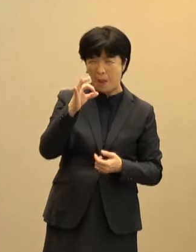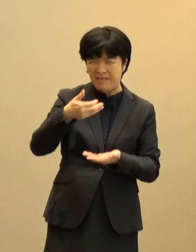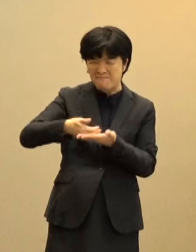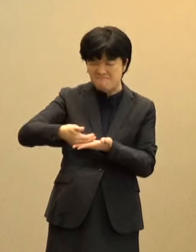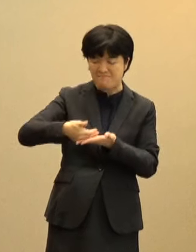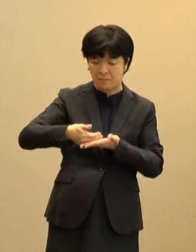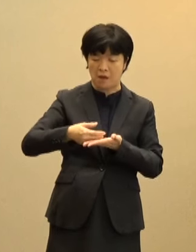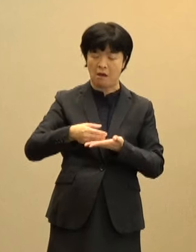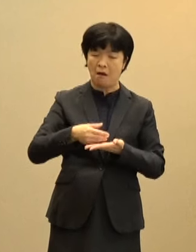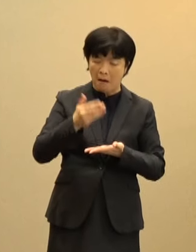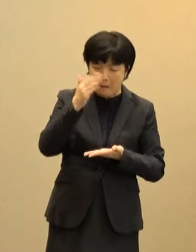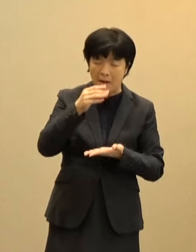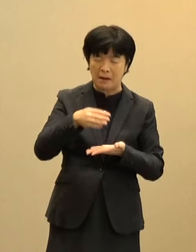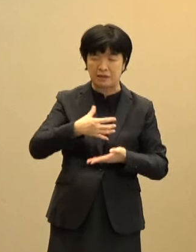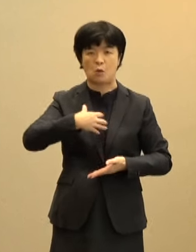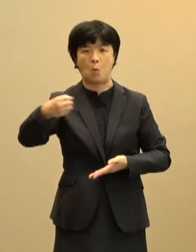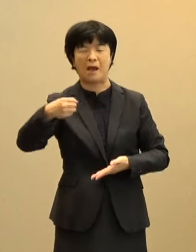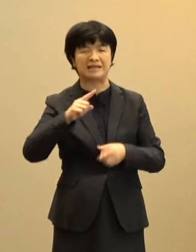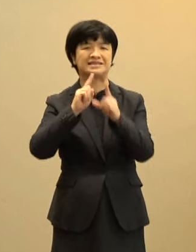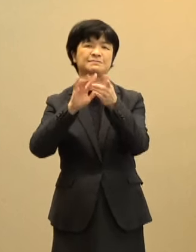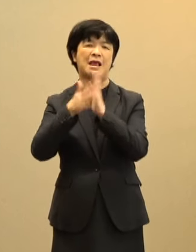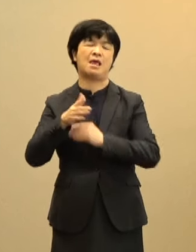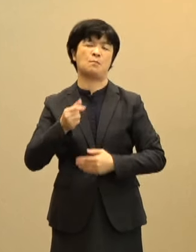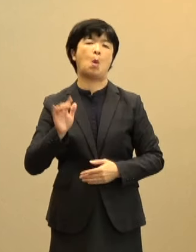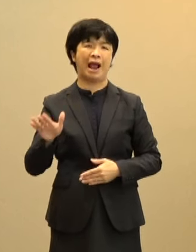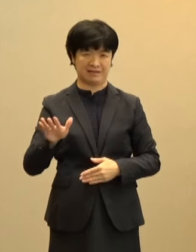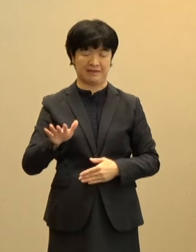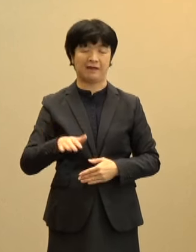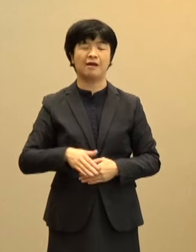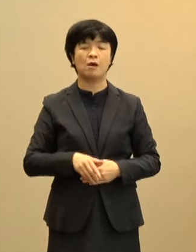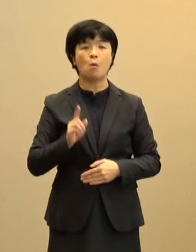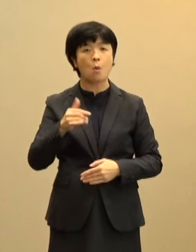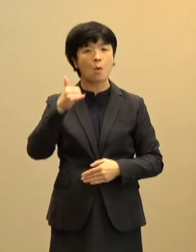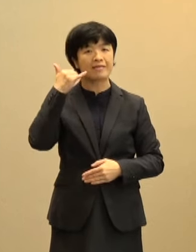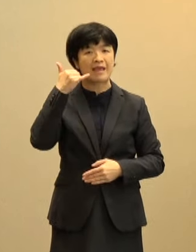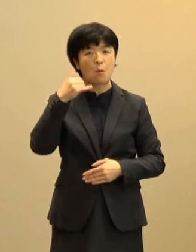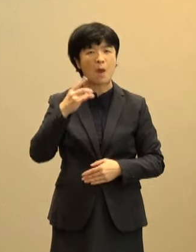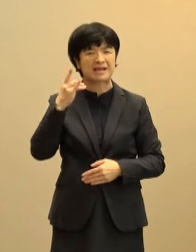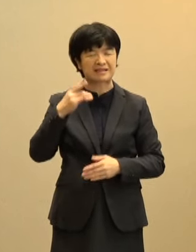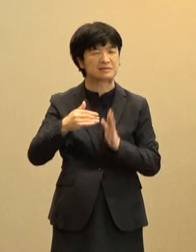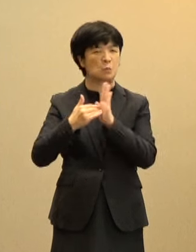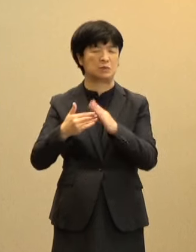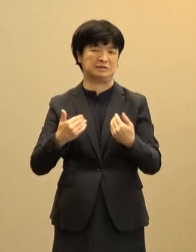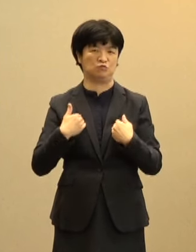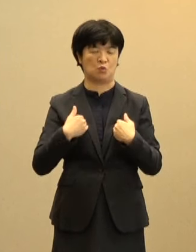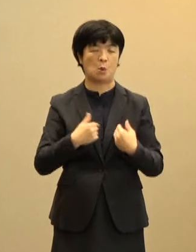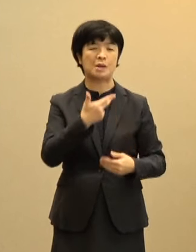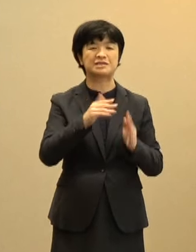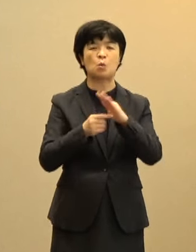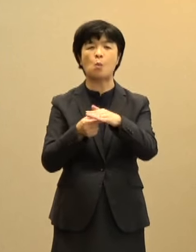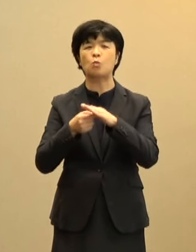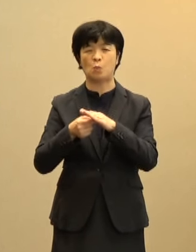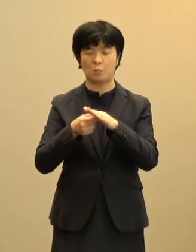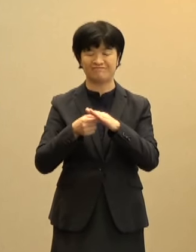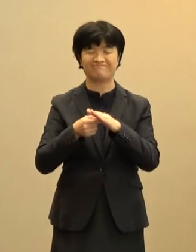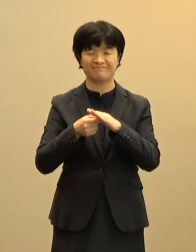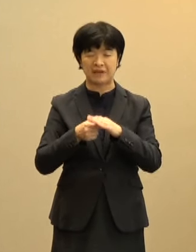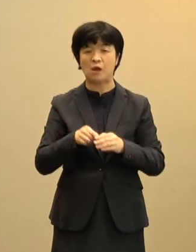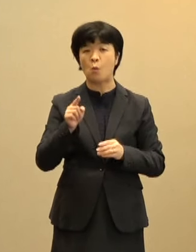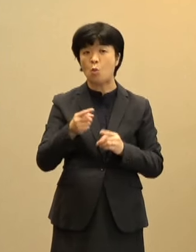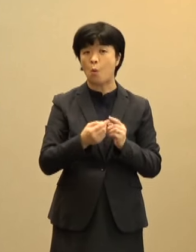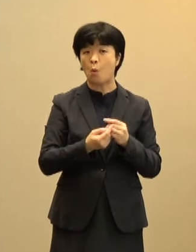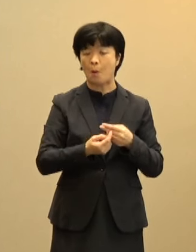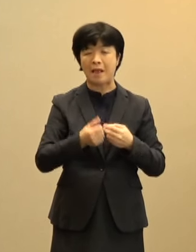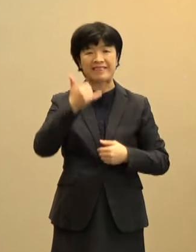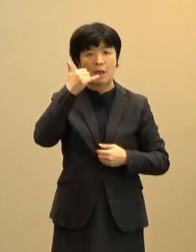件が発生をしています。県では電話で詐欺の被害を防止するため、市町村が住民に対して対策機器の購